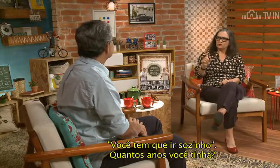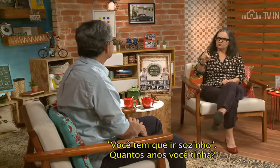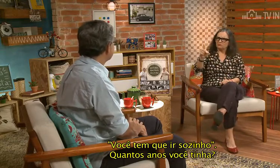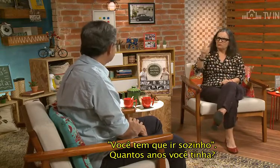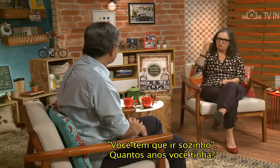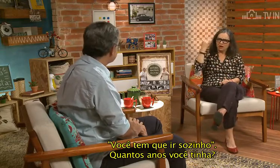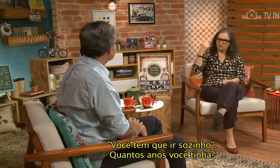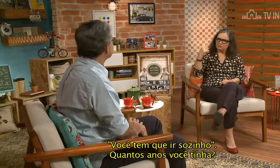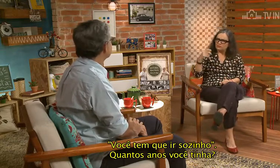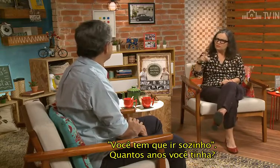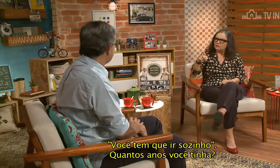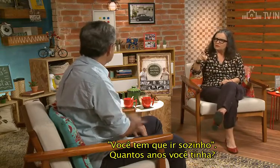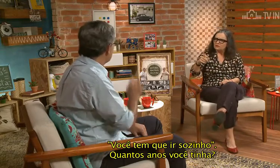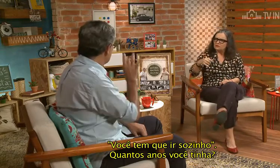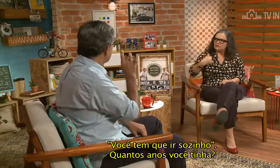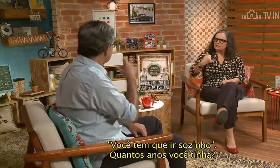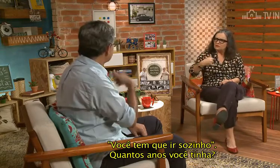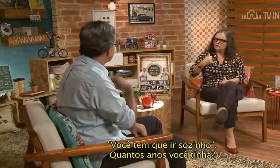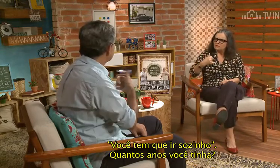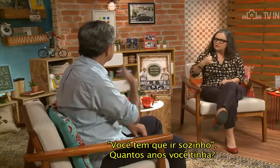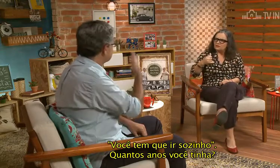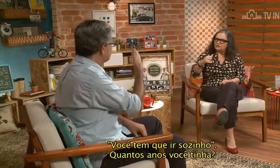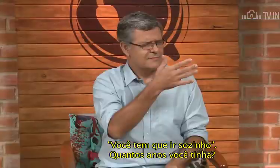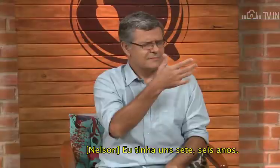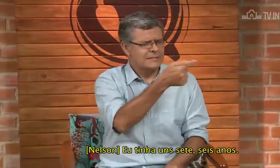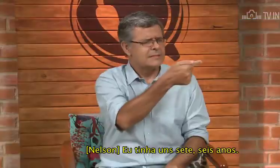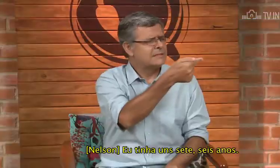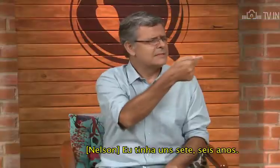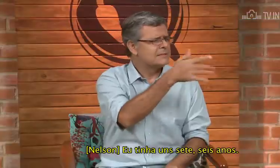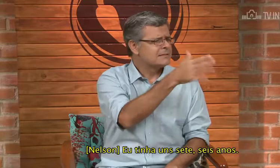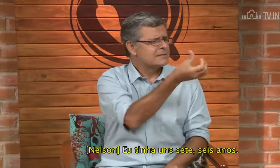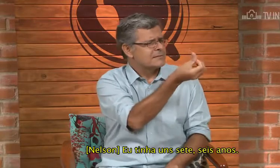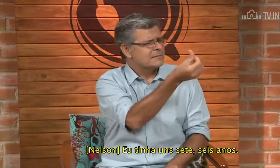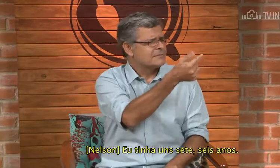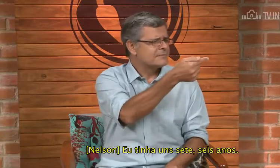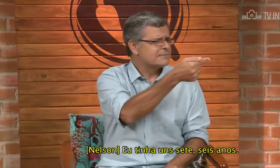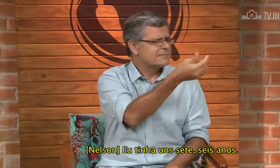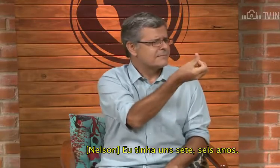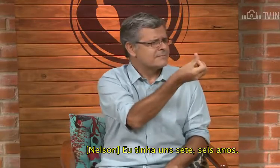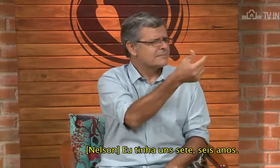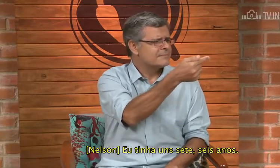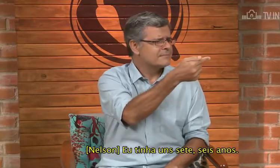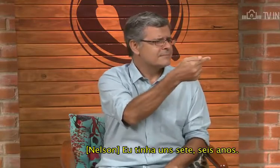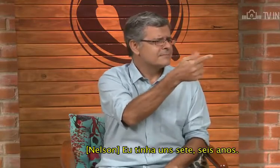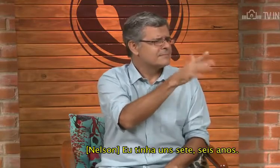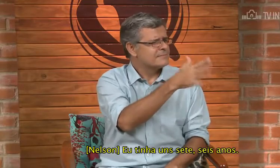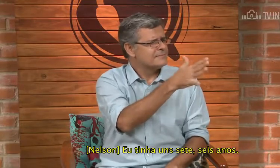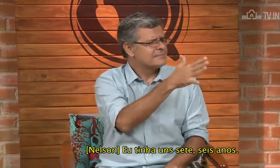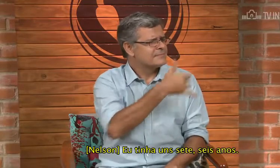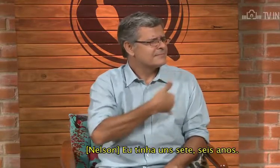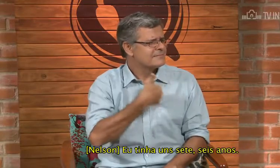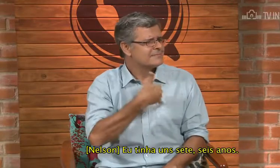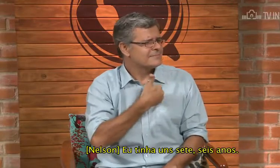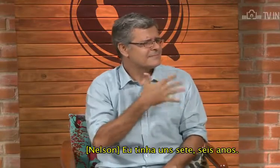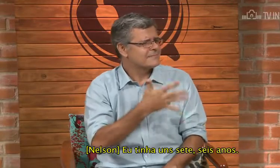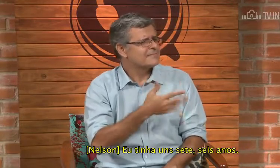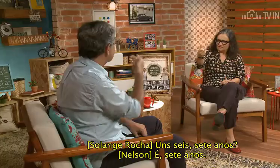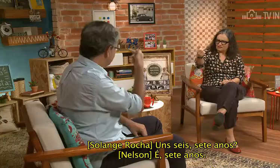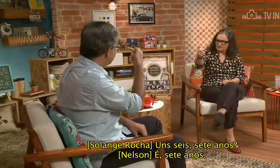sozinho. Quantos anos você tinha? É, eu tinha uns sete, seis... Uns